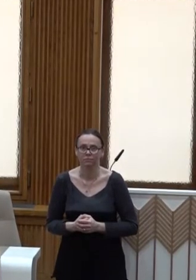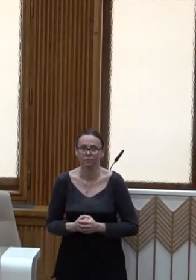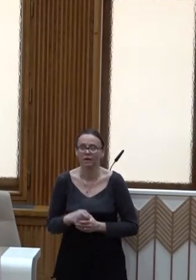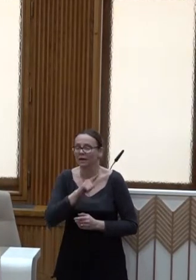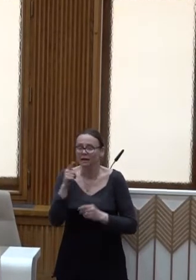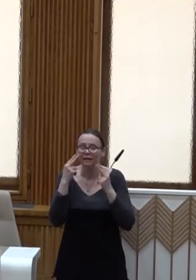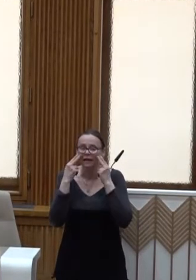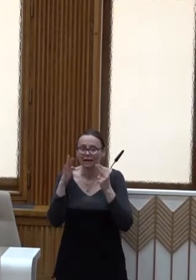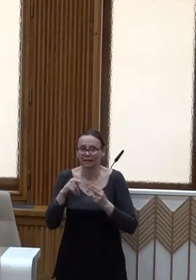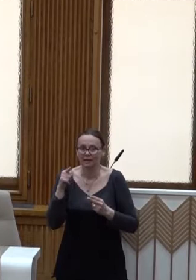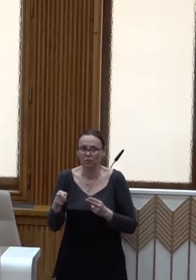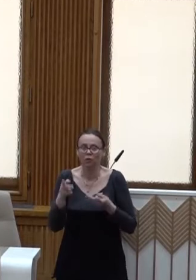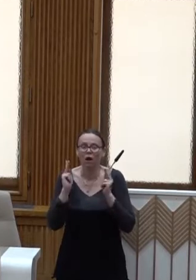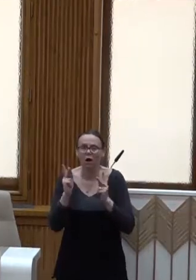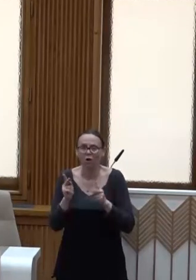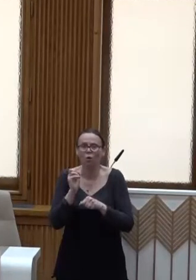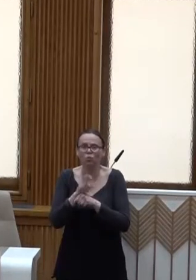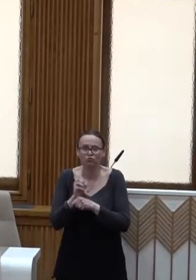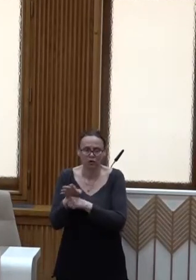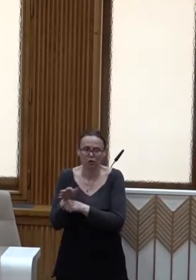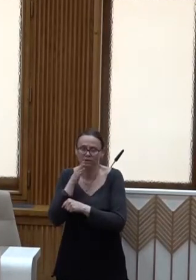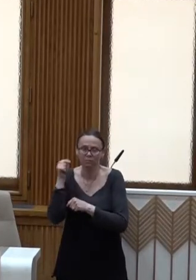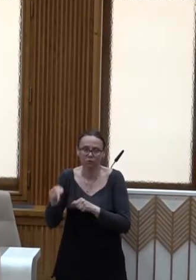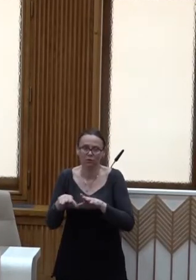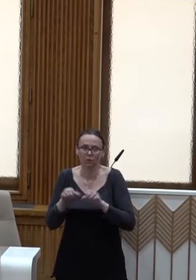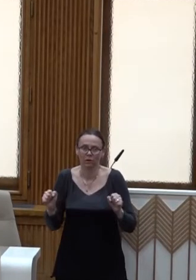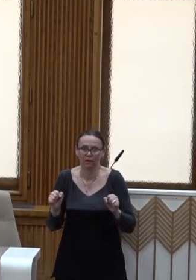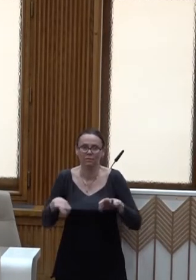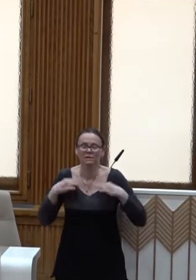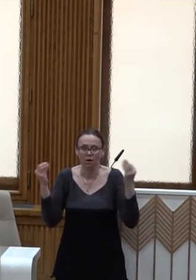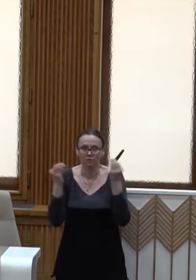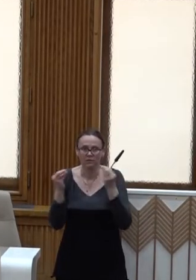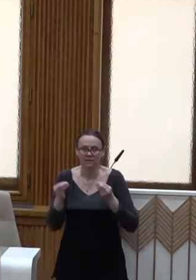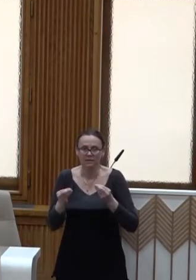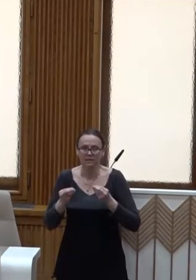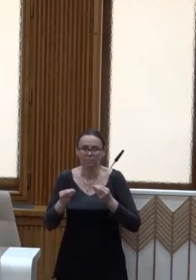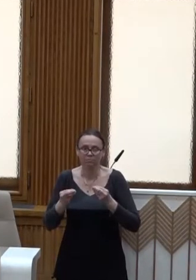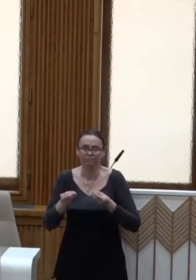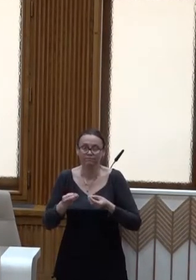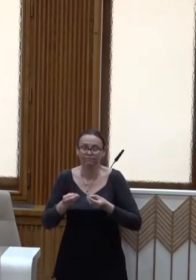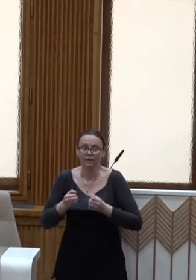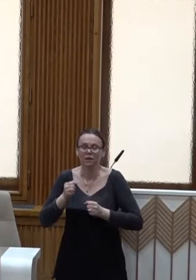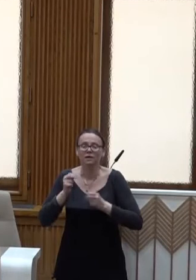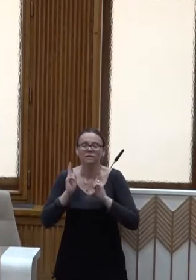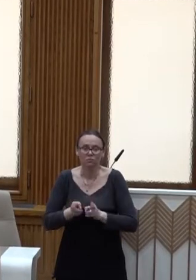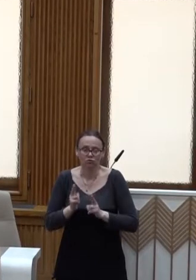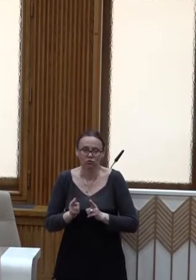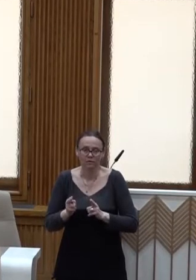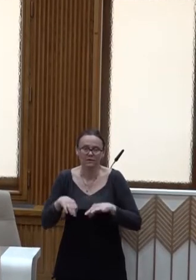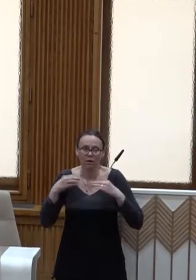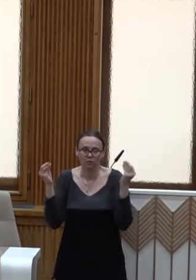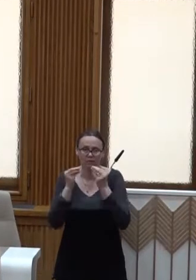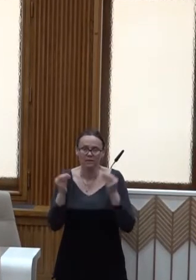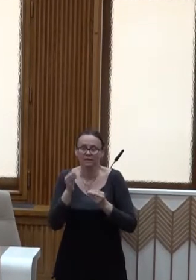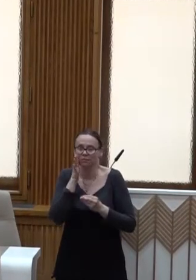ne glede na to, kako učinkoviti bodo ti ukrepi, zdravstveni sistem, zmogljivosti slovenskega zdravstvenega sistema bodo v vsakem